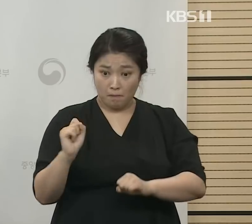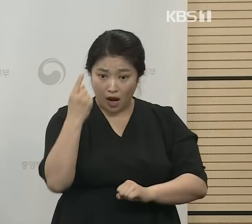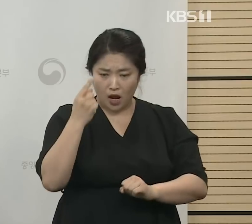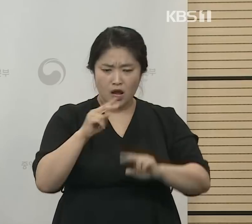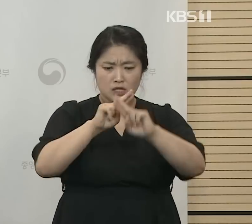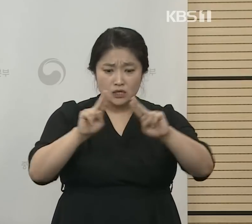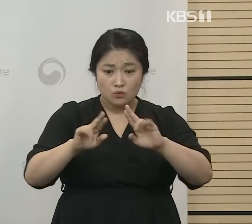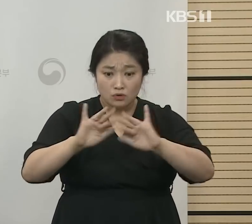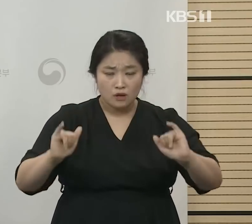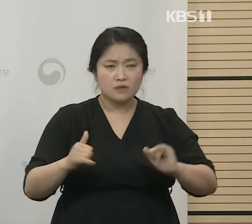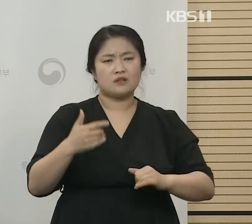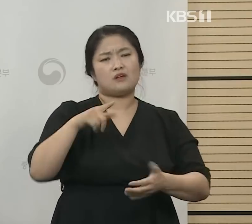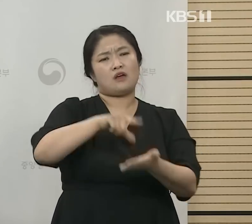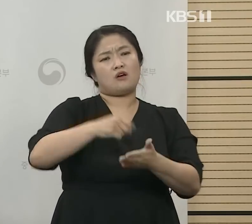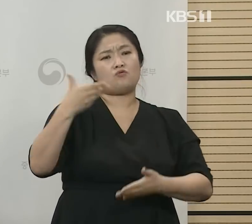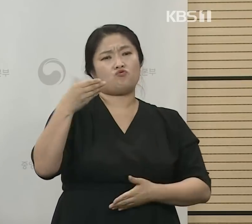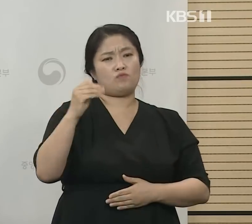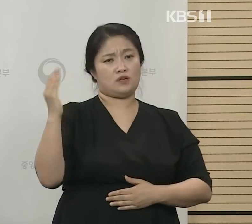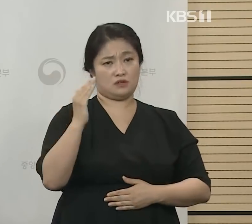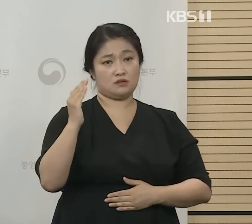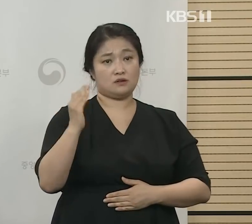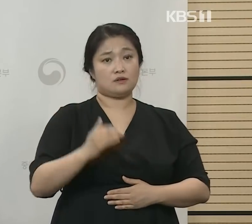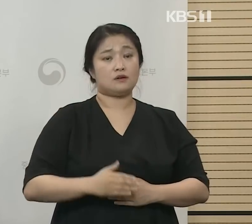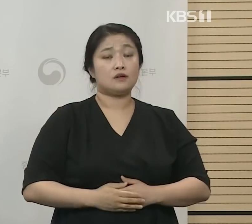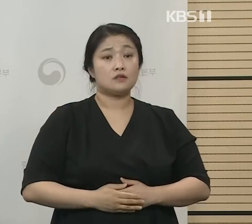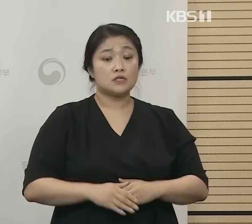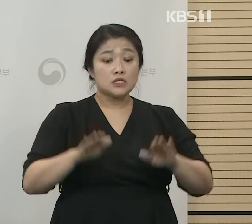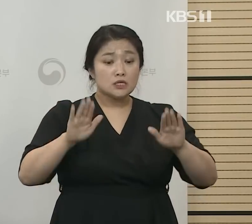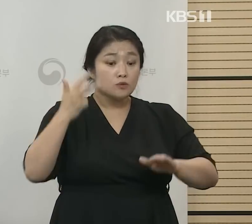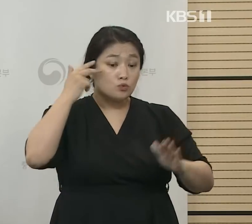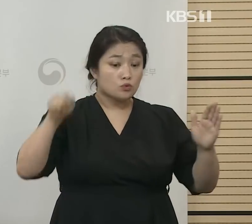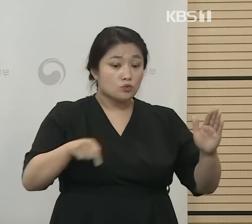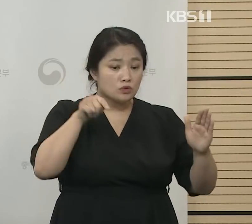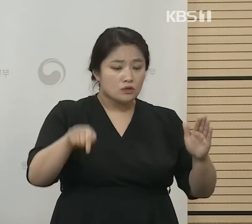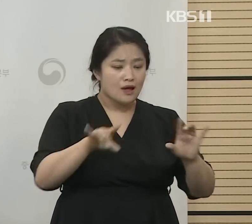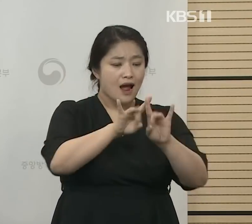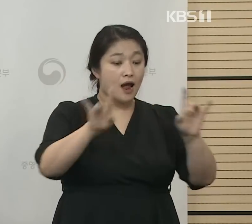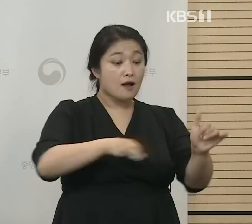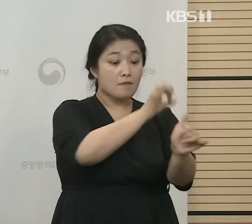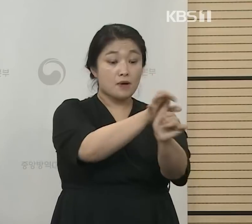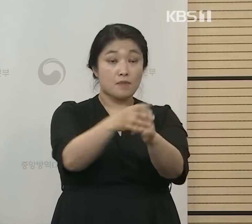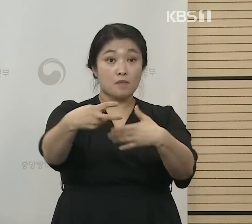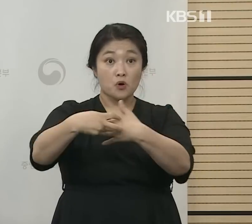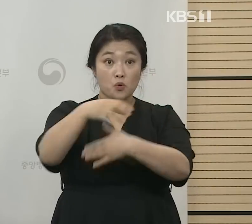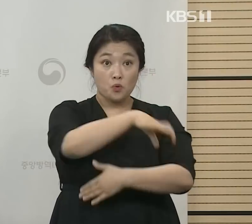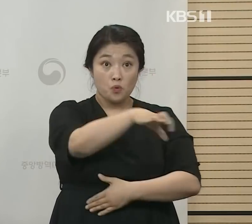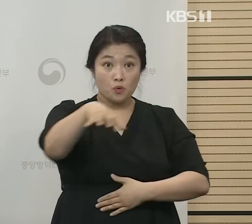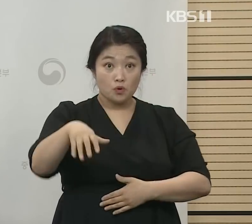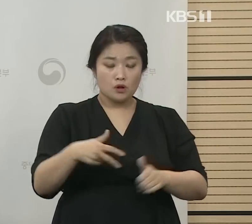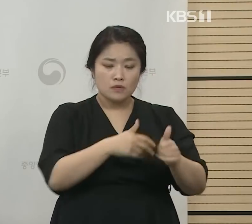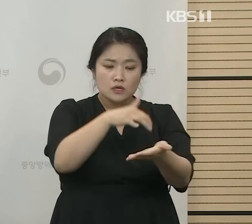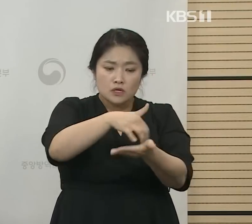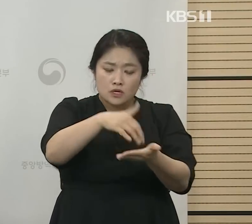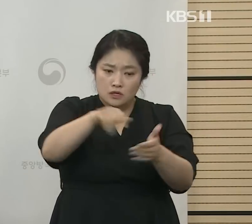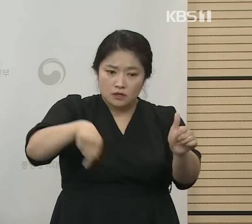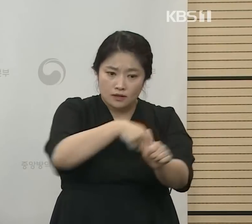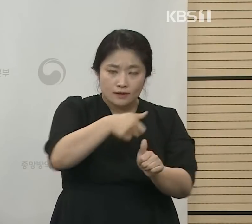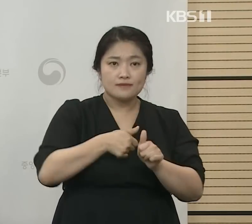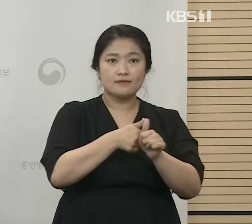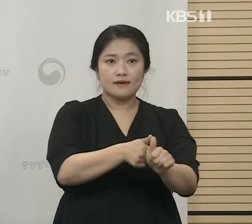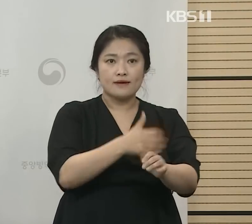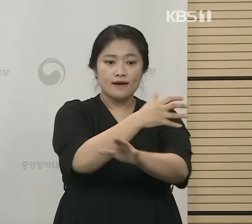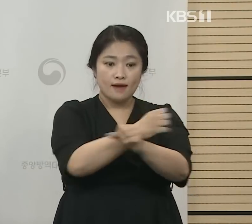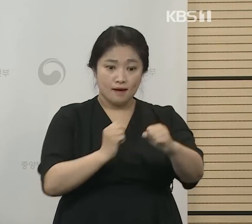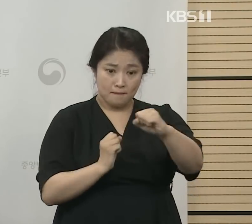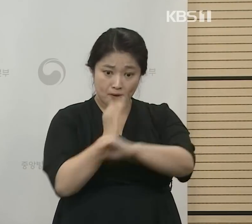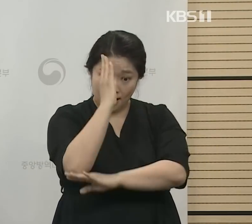예약 취소자는 약 9만여 명입니다. 이번 주부터 각 위탁 의료기관은 백신 보유 상황에 따라